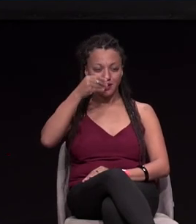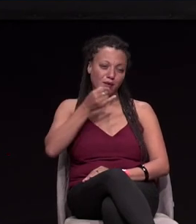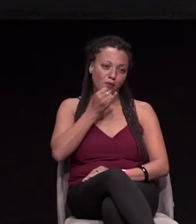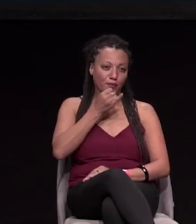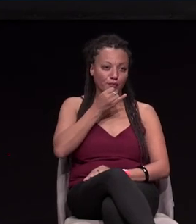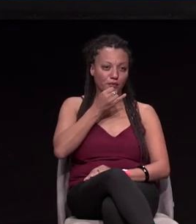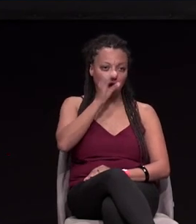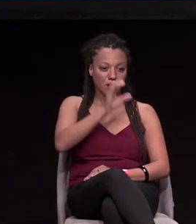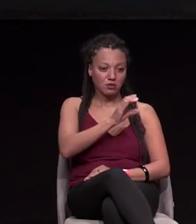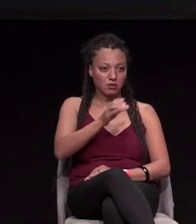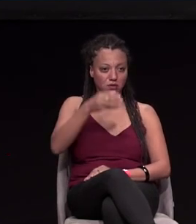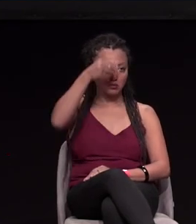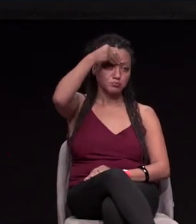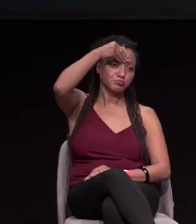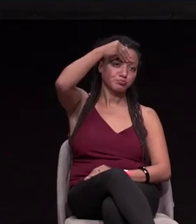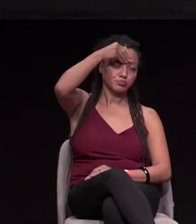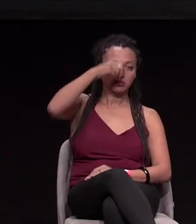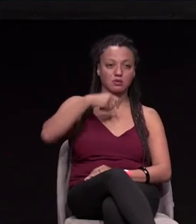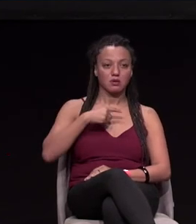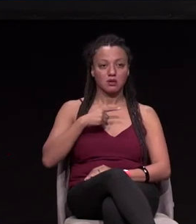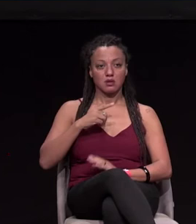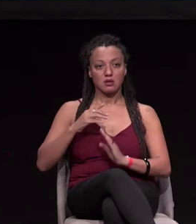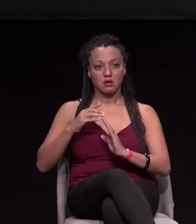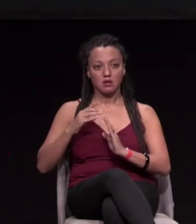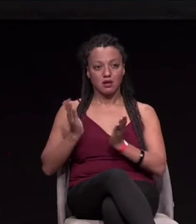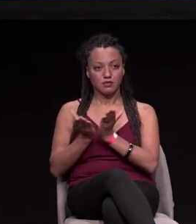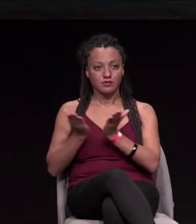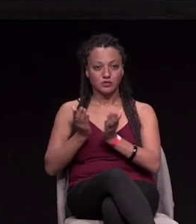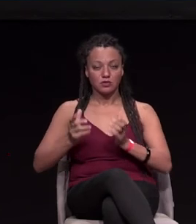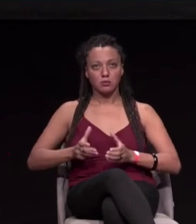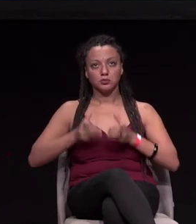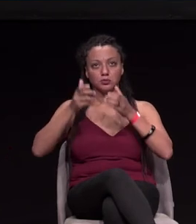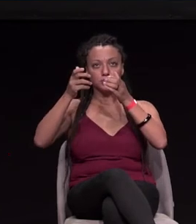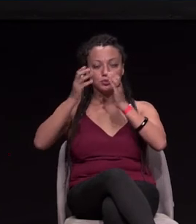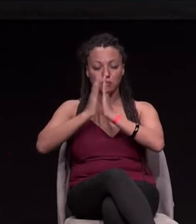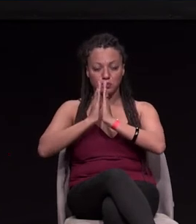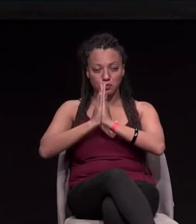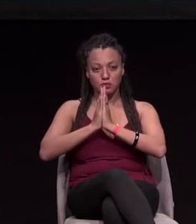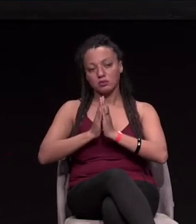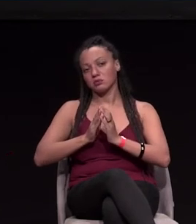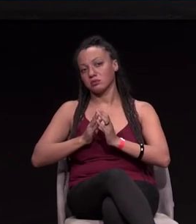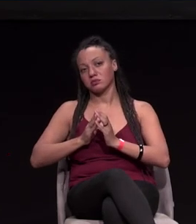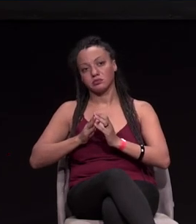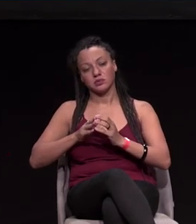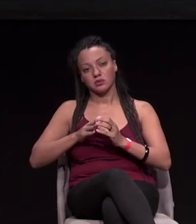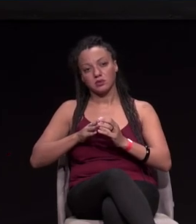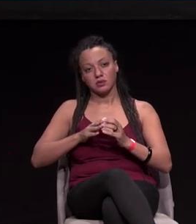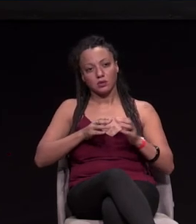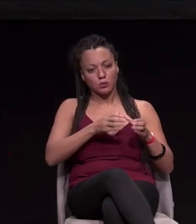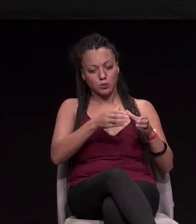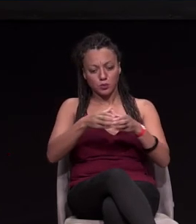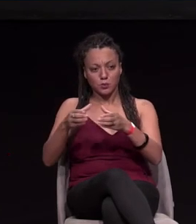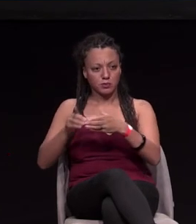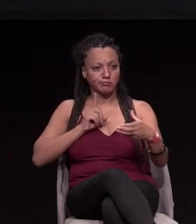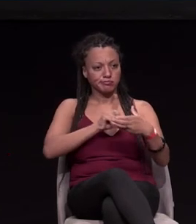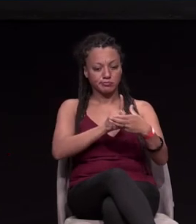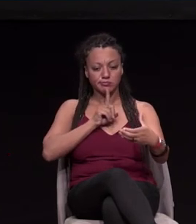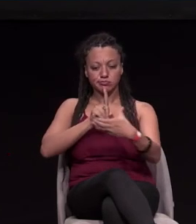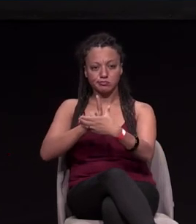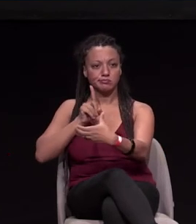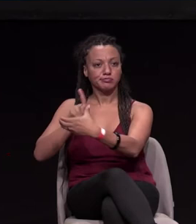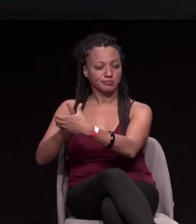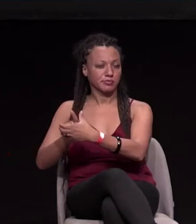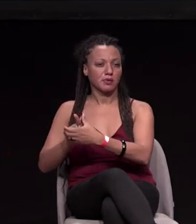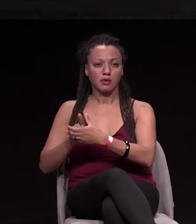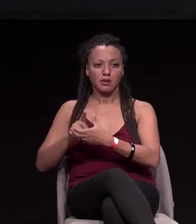católica apresentadas numa igreja evangélica né e iniciadas a iniciação à a meditação no batismo